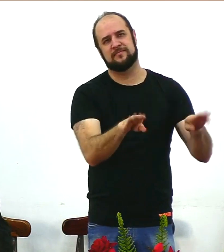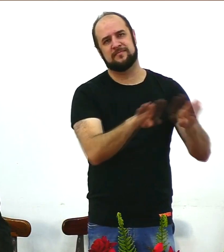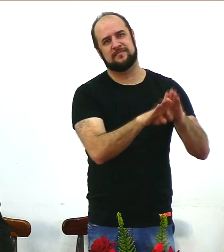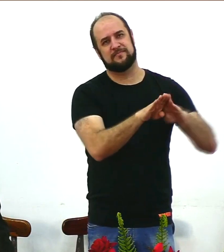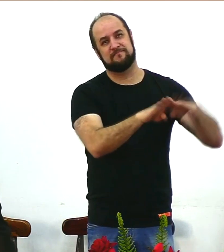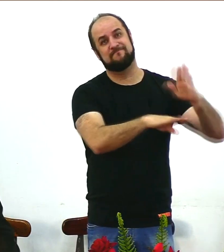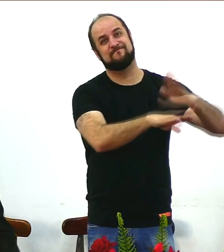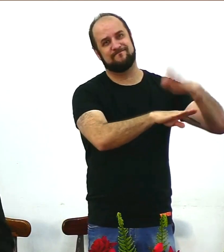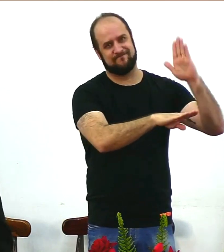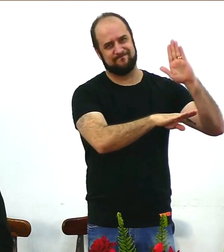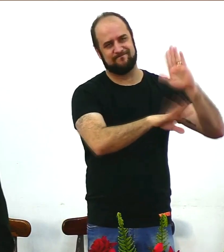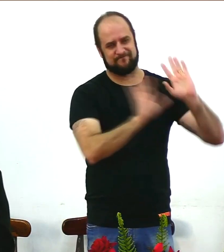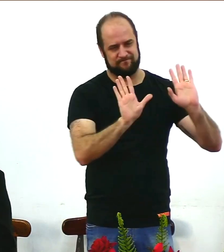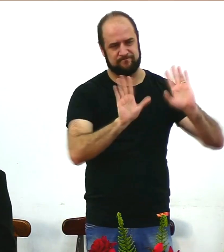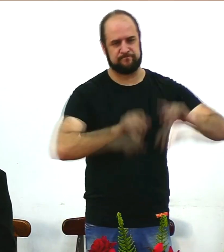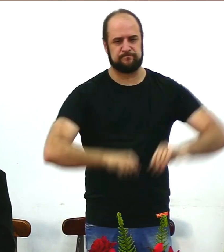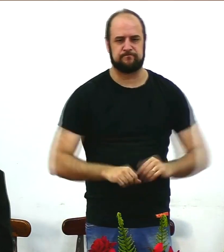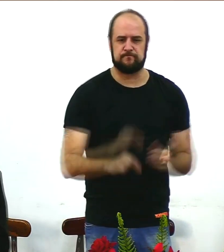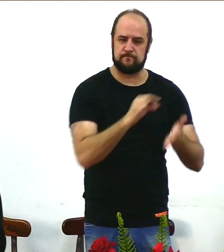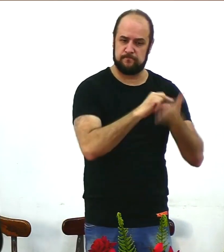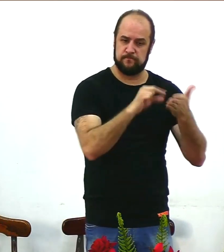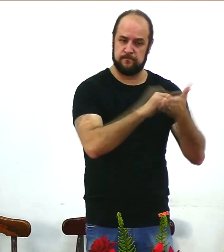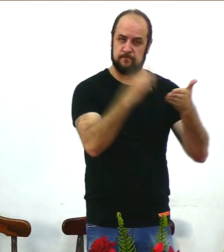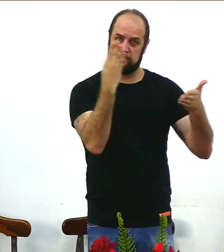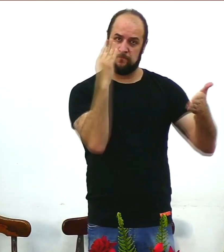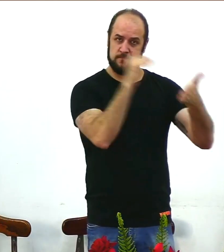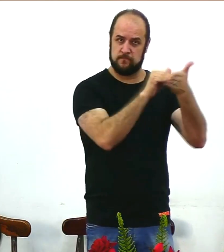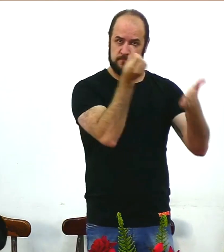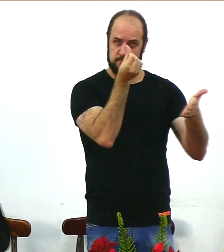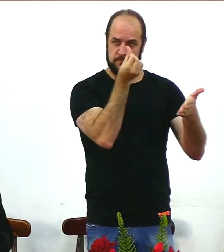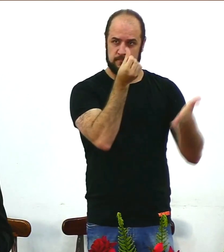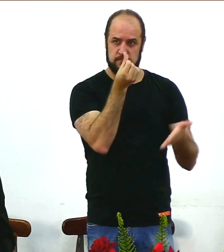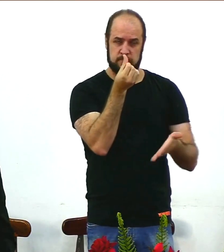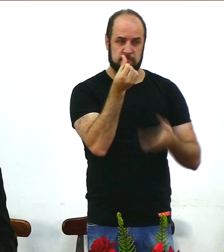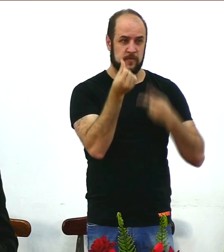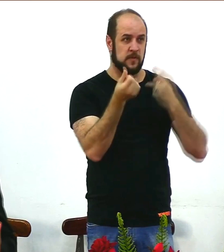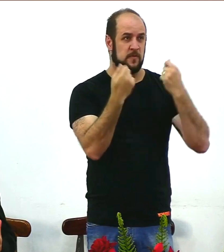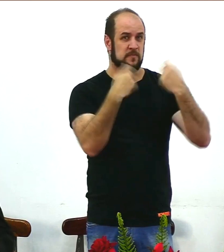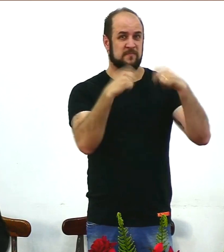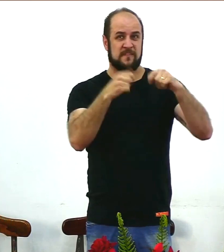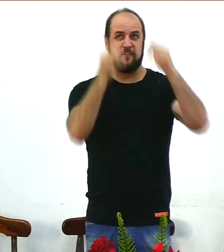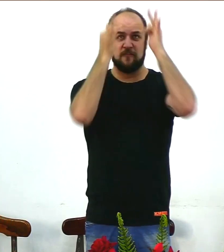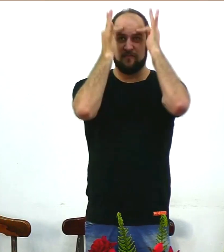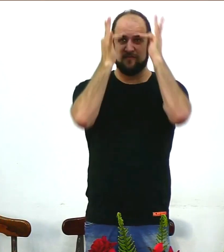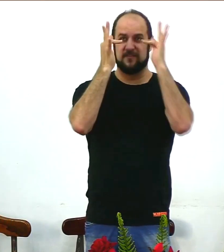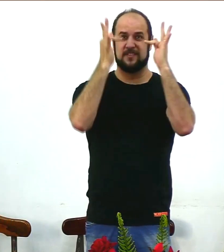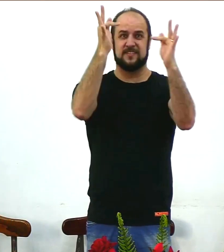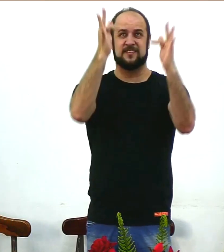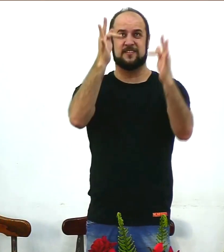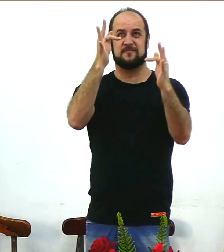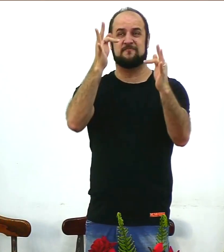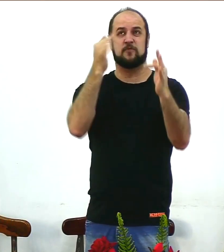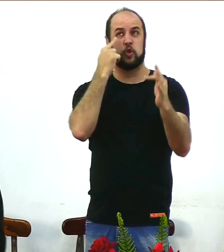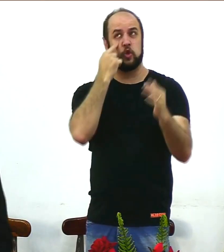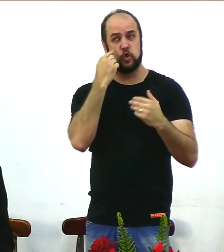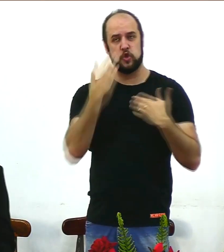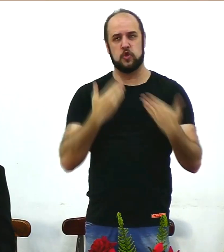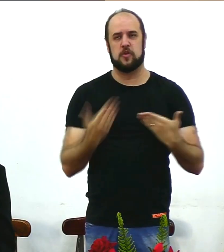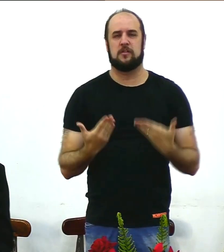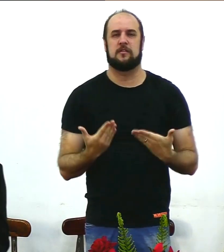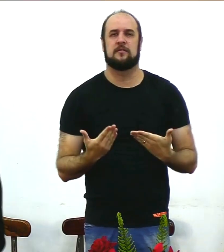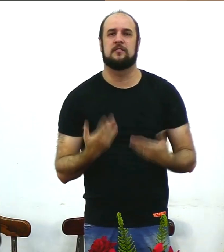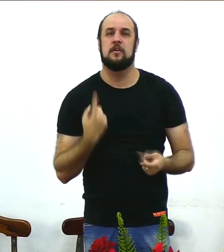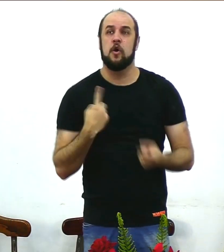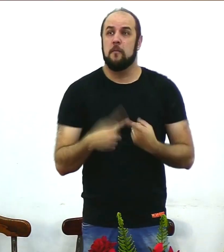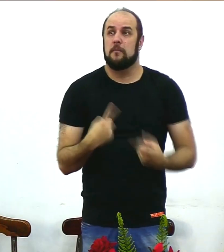vai durar? A segunda coisa que o Salmo parece nos mostrar, dos versículos 4 ao versículo